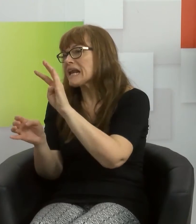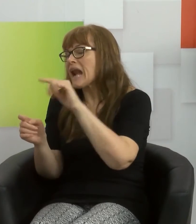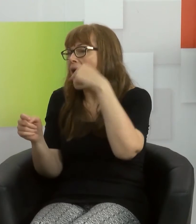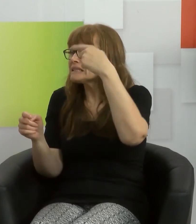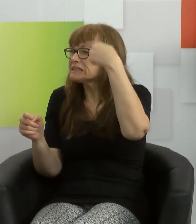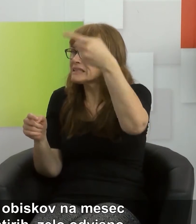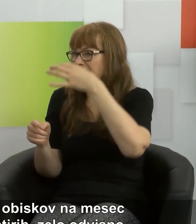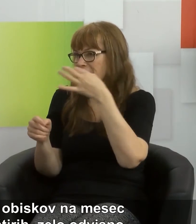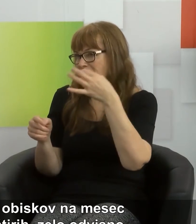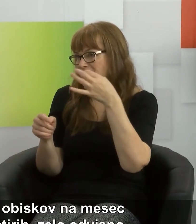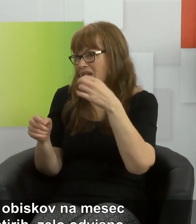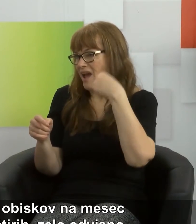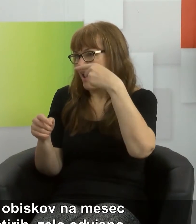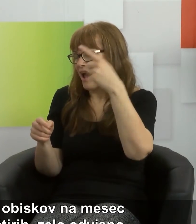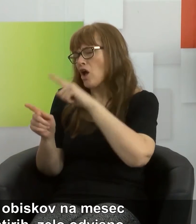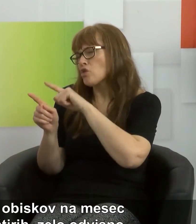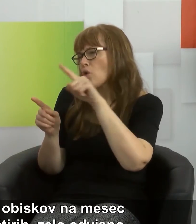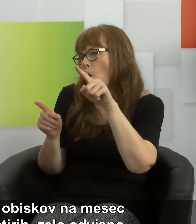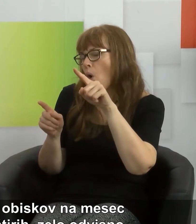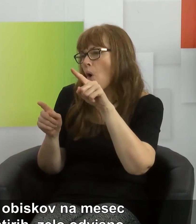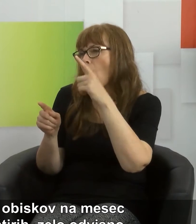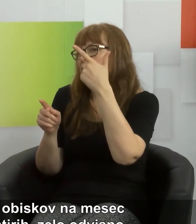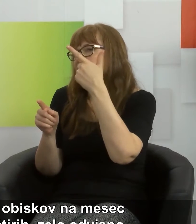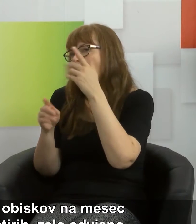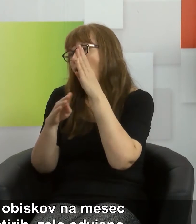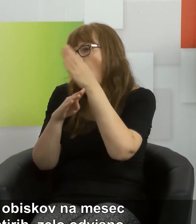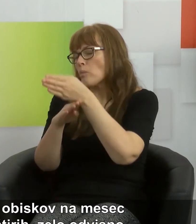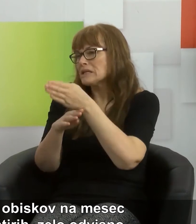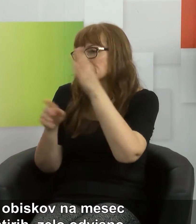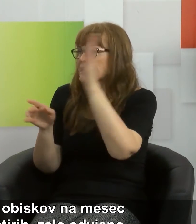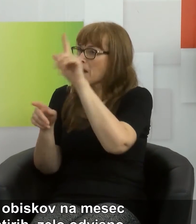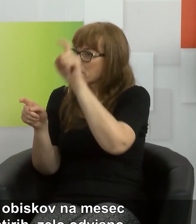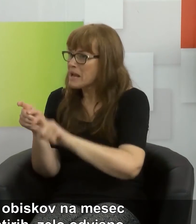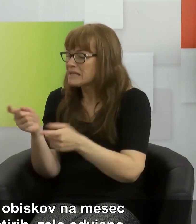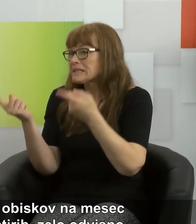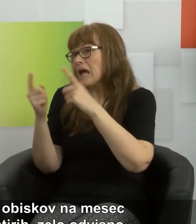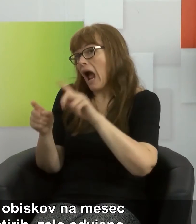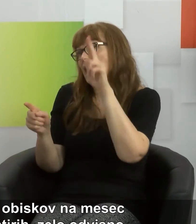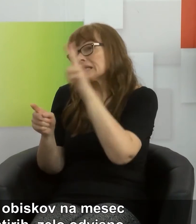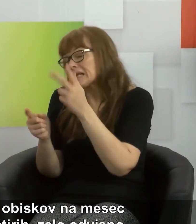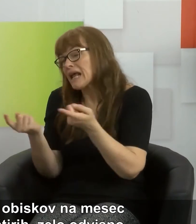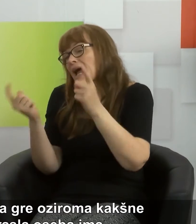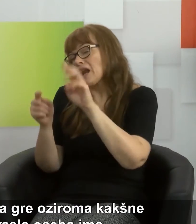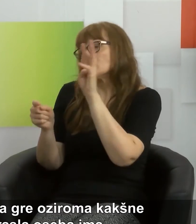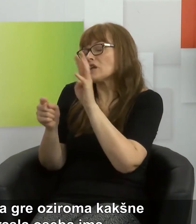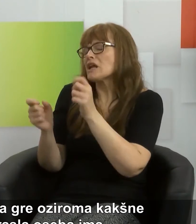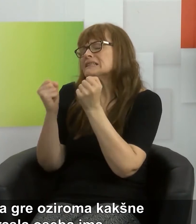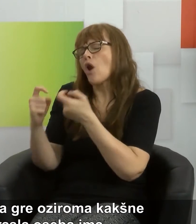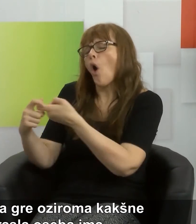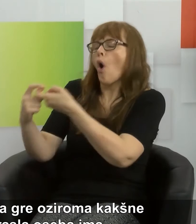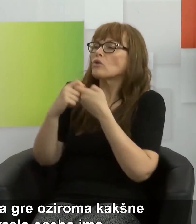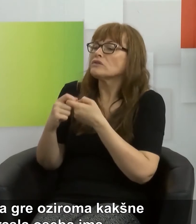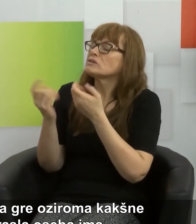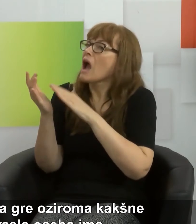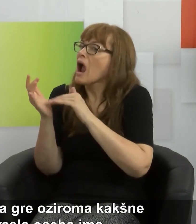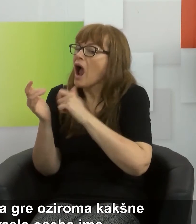dni. Do, bom rekla, 2 obiskov na mesec ali 3 ali tudi 4. Zelo odvisno za